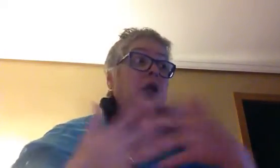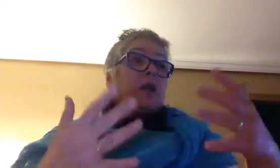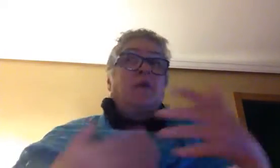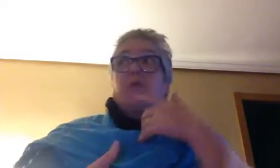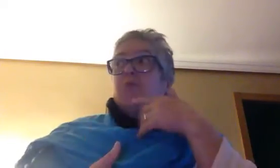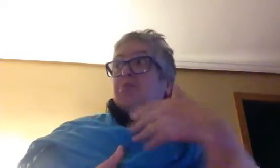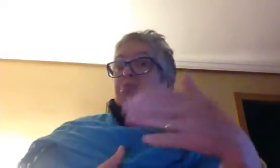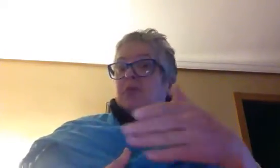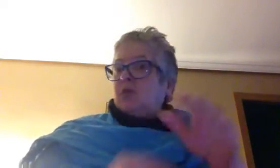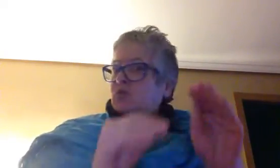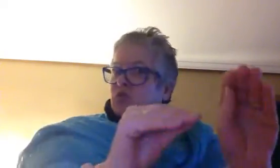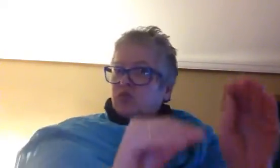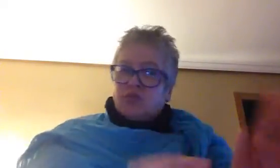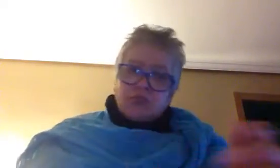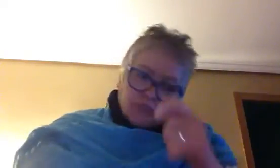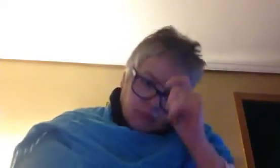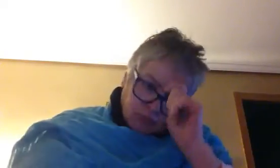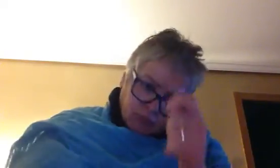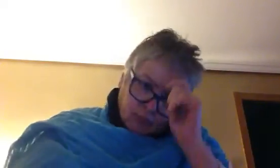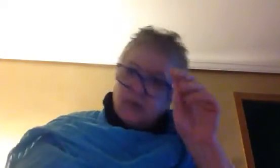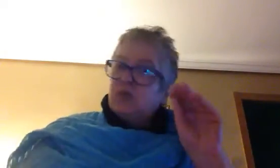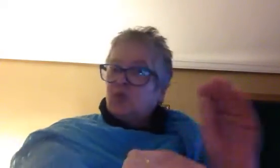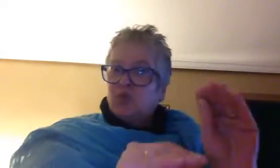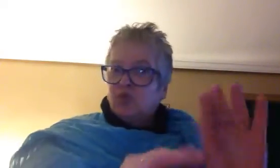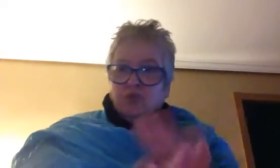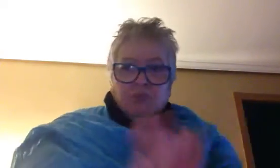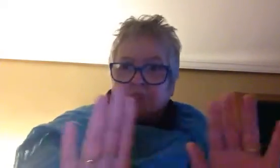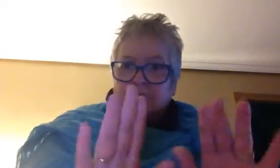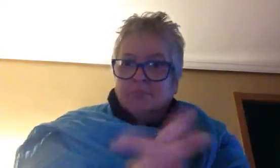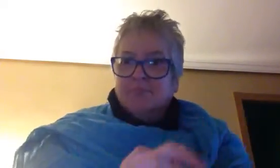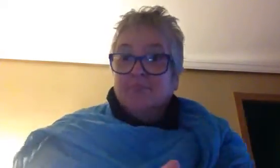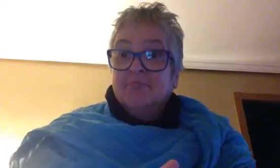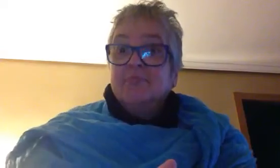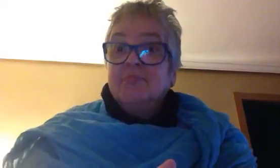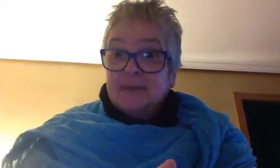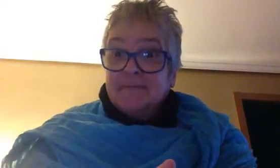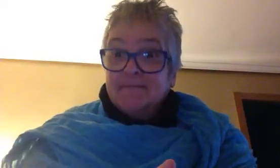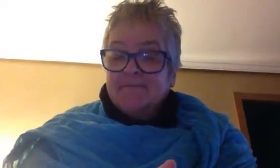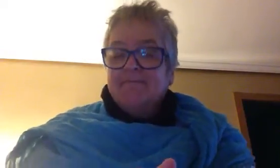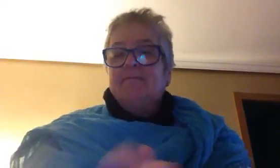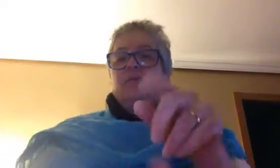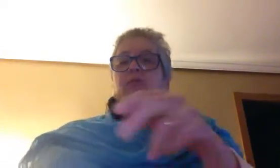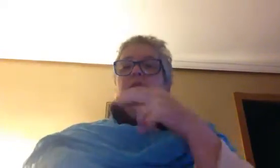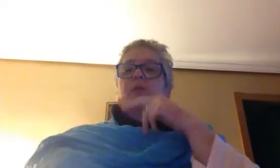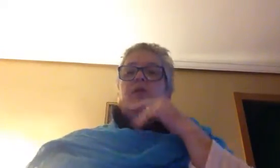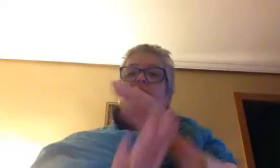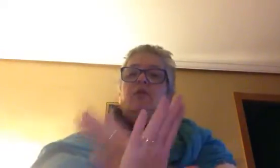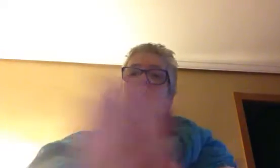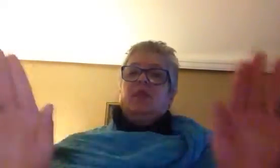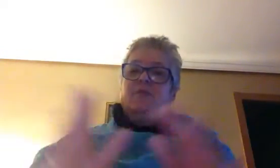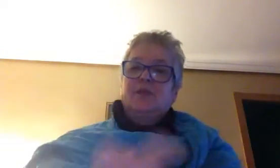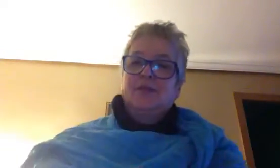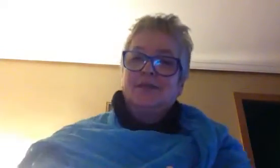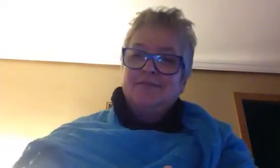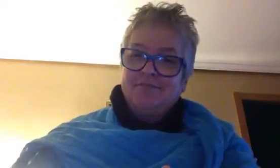he intentado caminar sin protección.